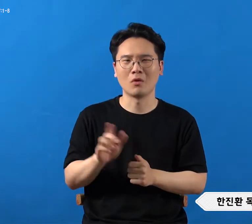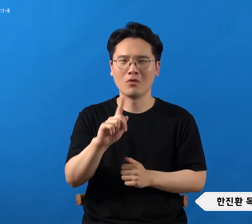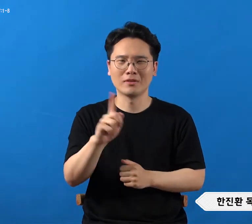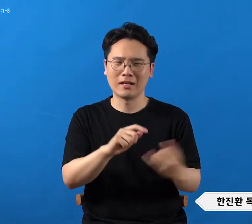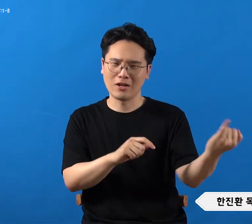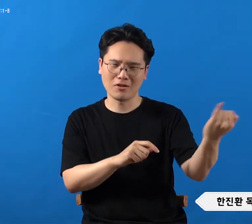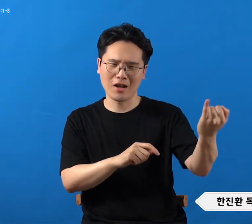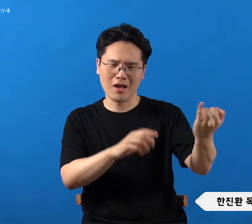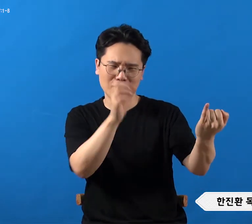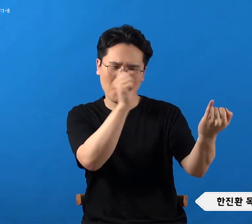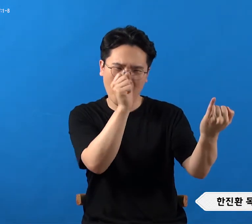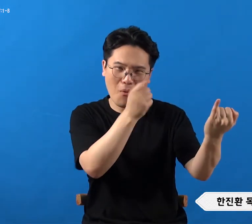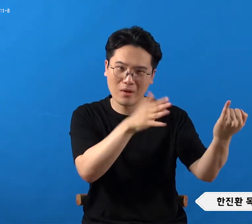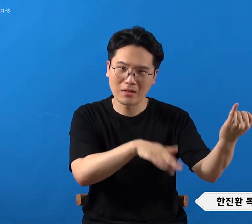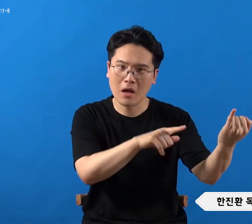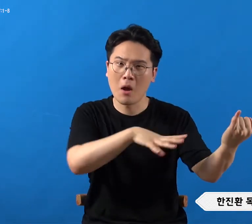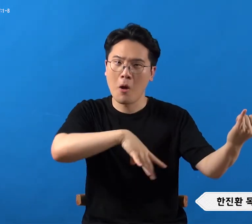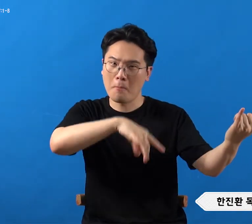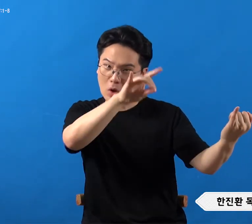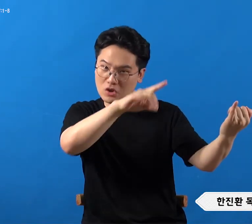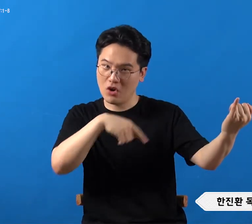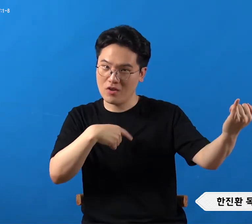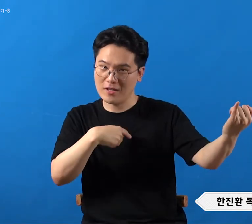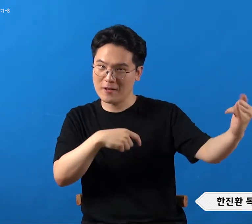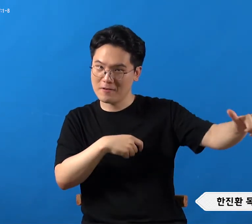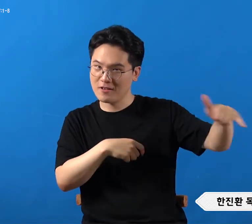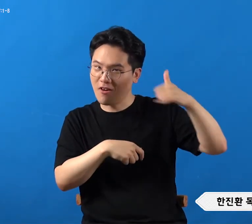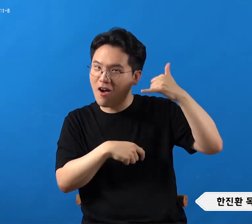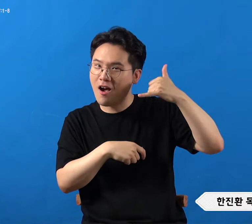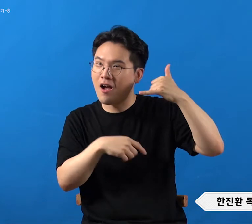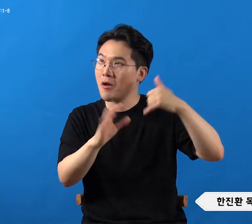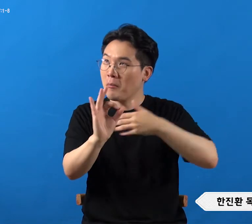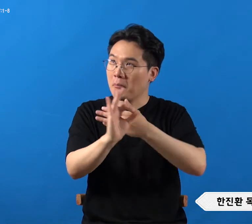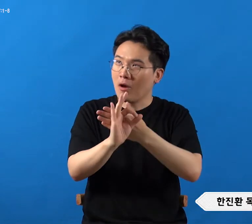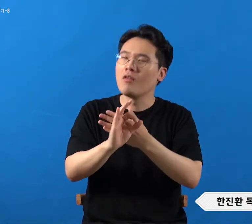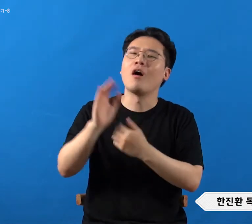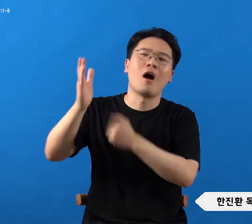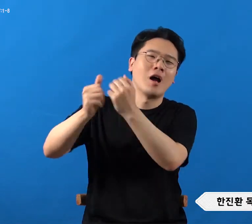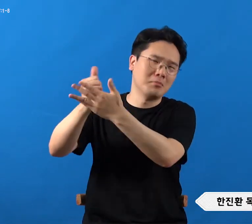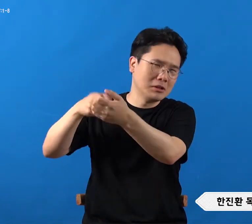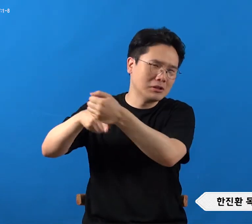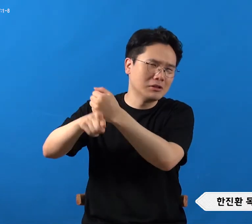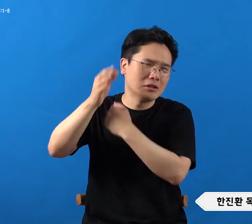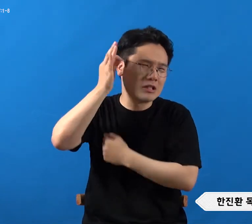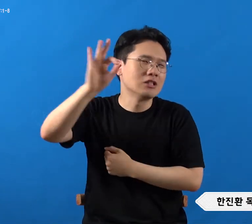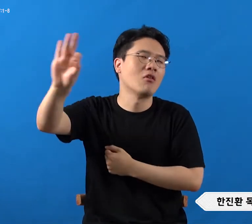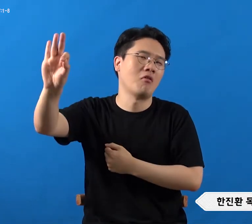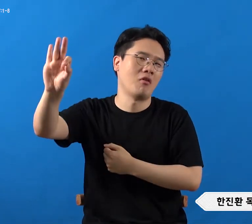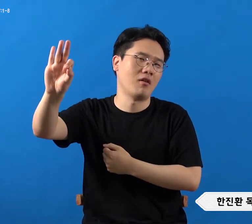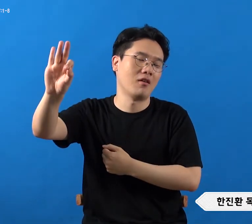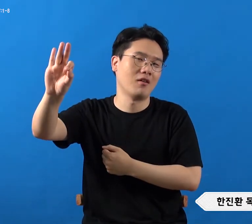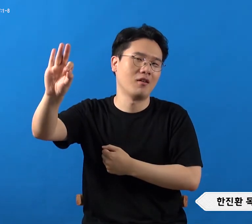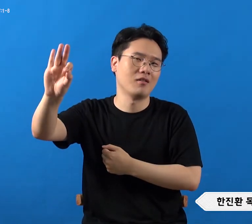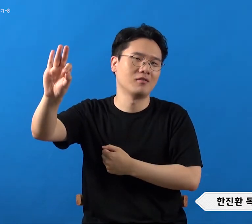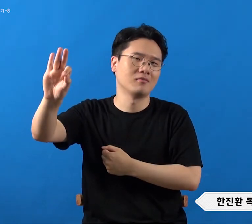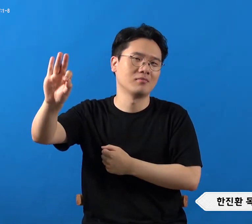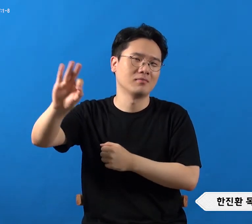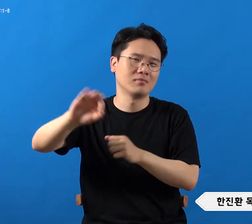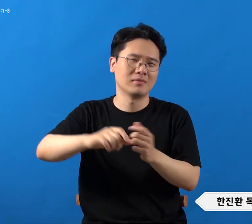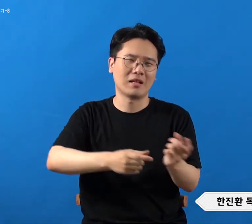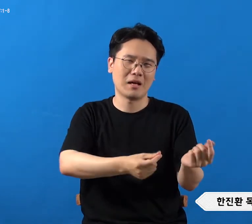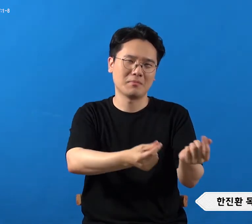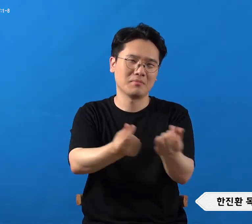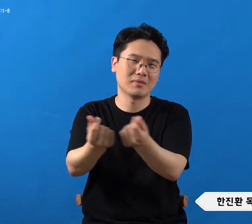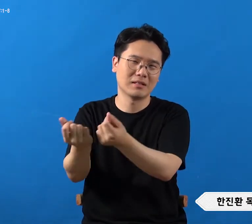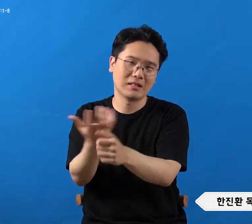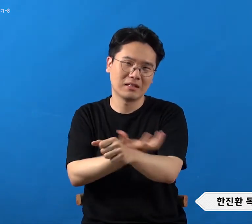신청하는 사람이 하나님이 정해주신 배필인 줄 알겠습니다. 다 양털뭉치 방법을 사용하는